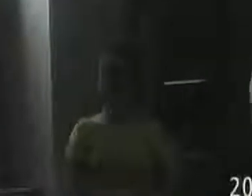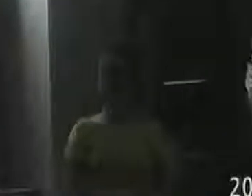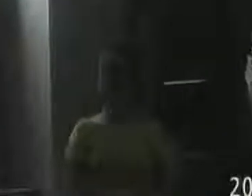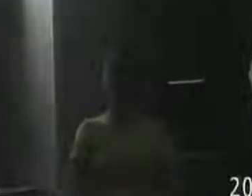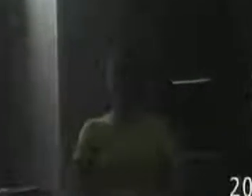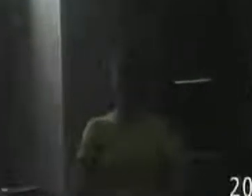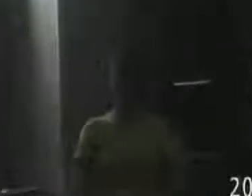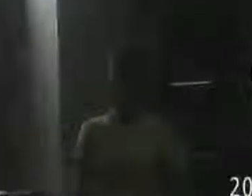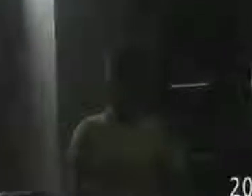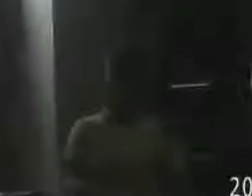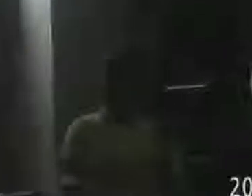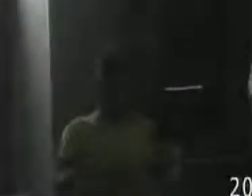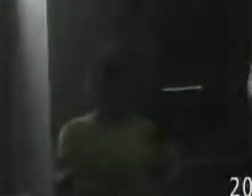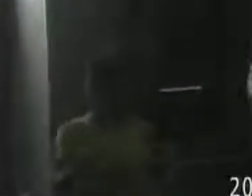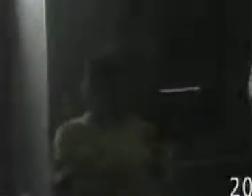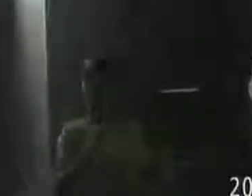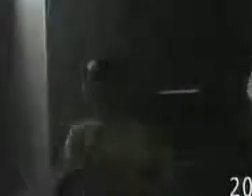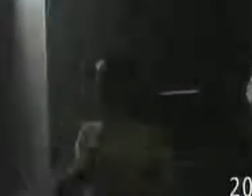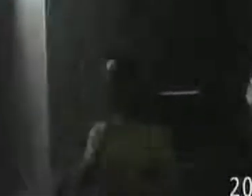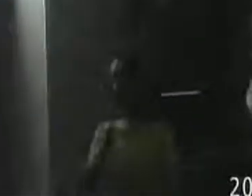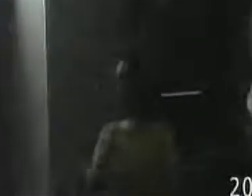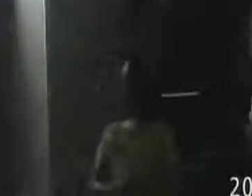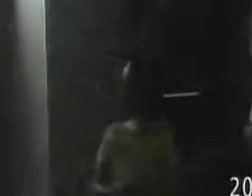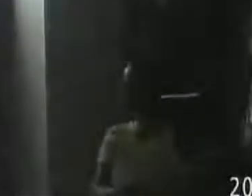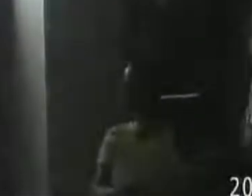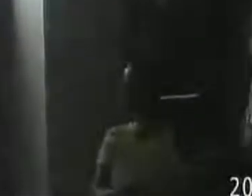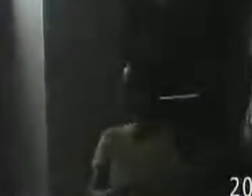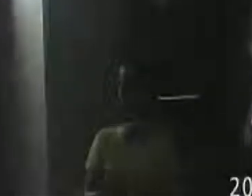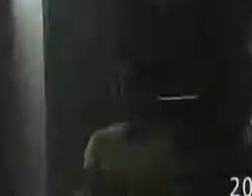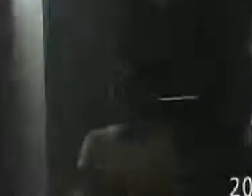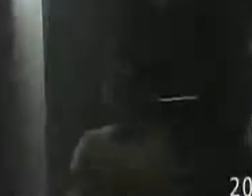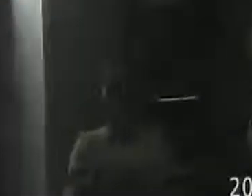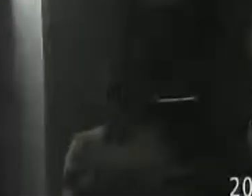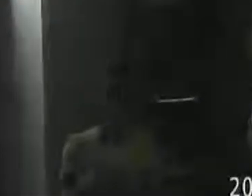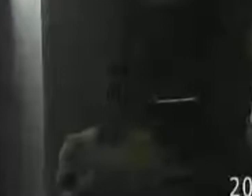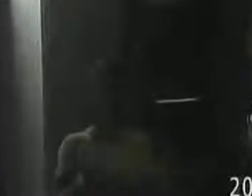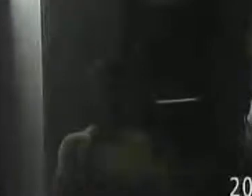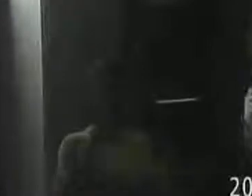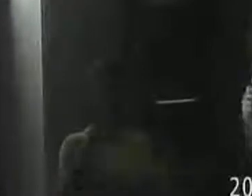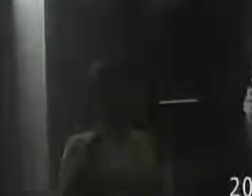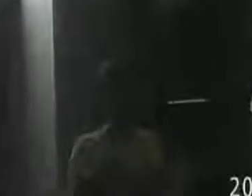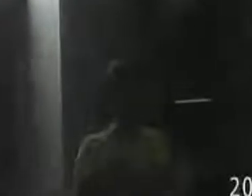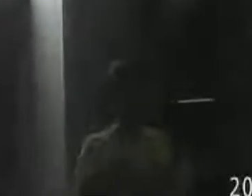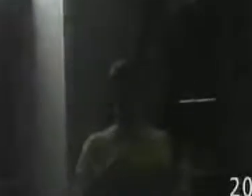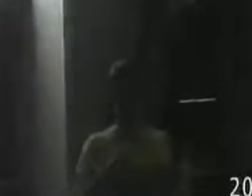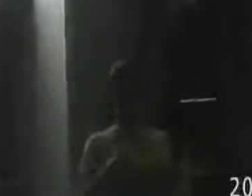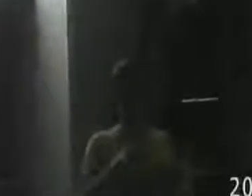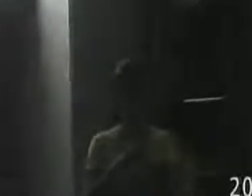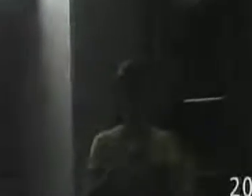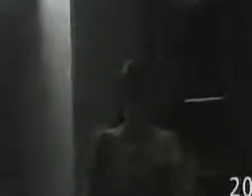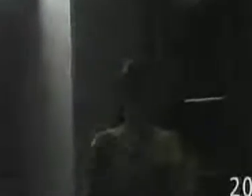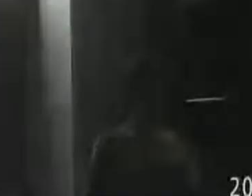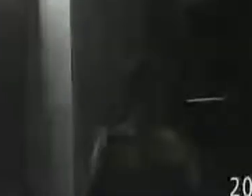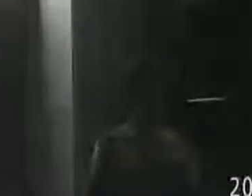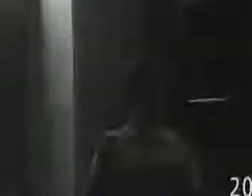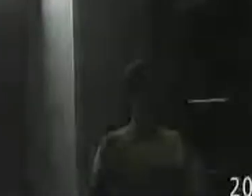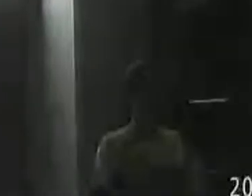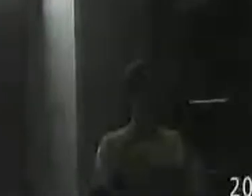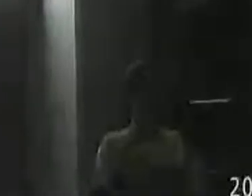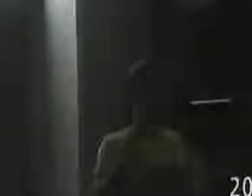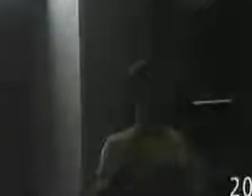A audiência pública, ela é uma obrigatoriedade da Lei de Responsabilidade